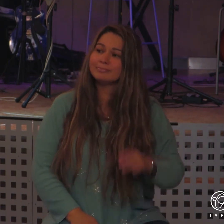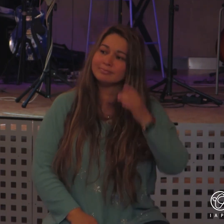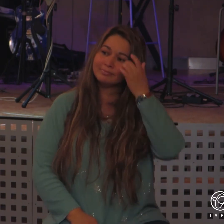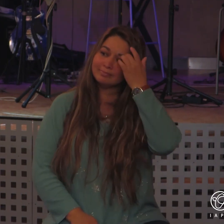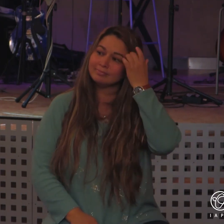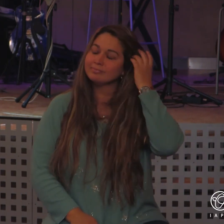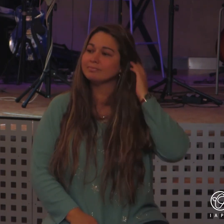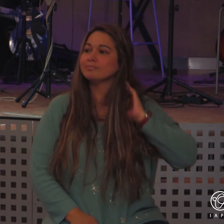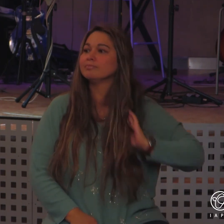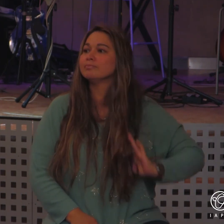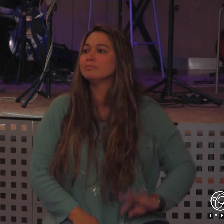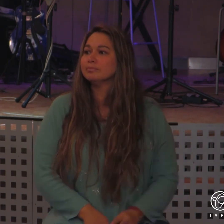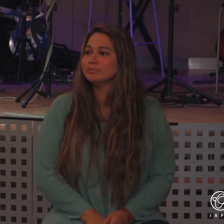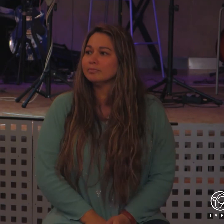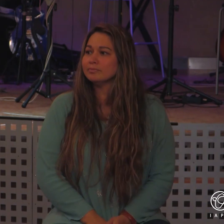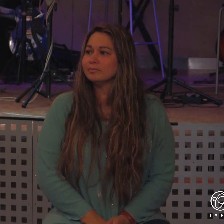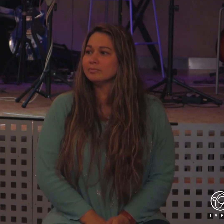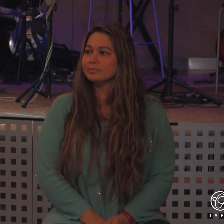particular.